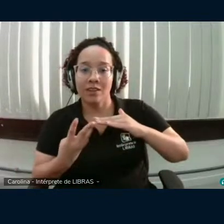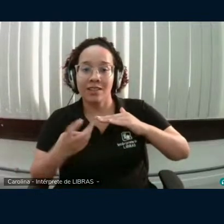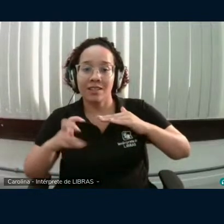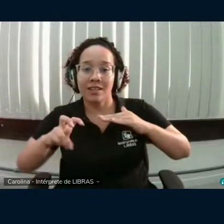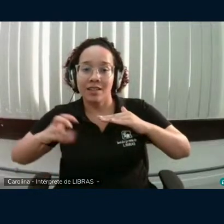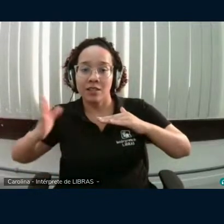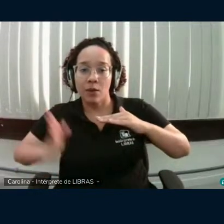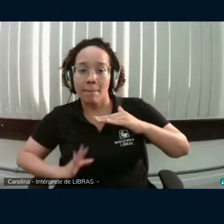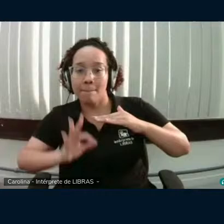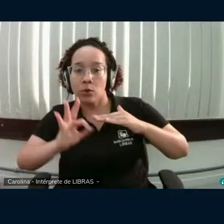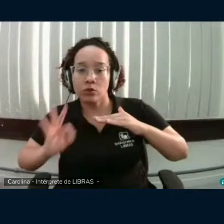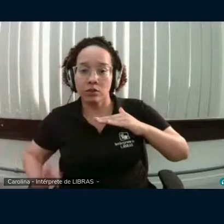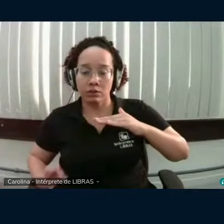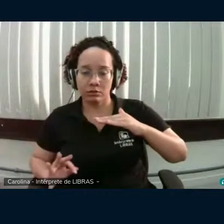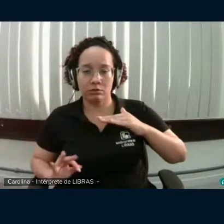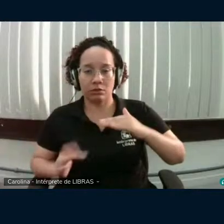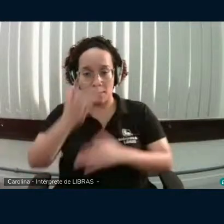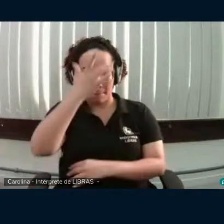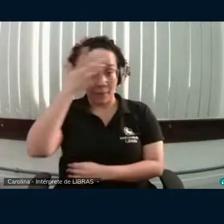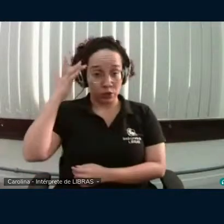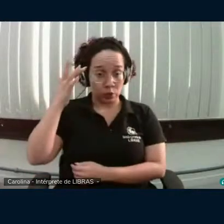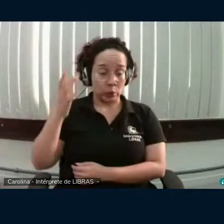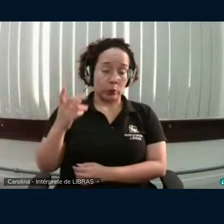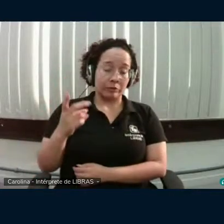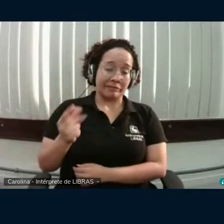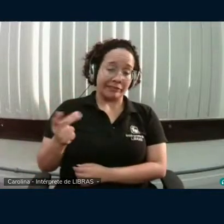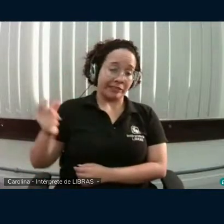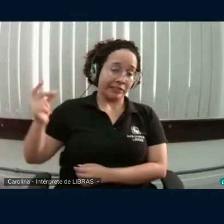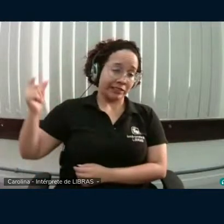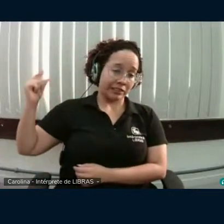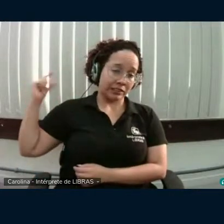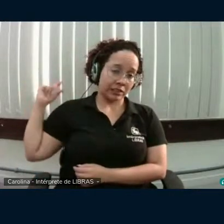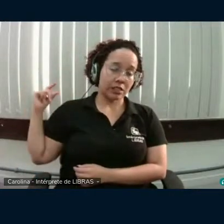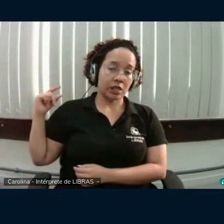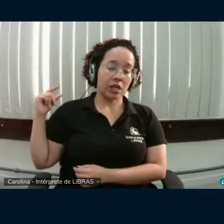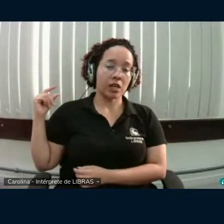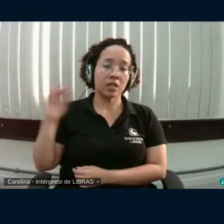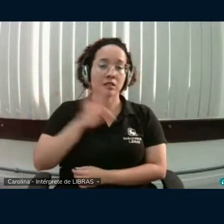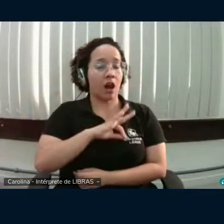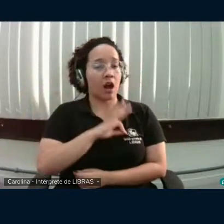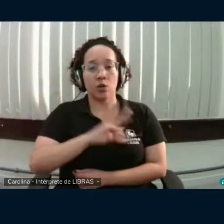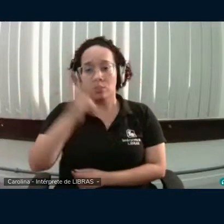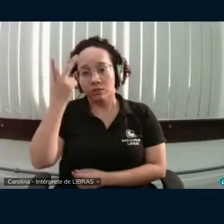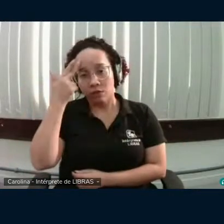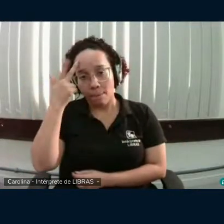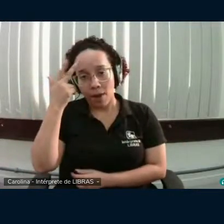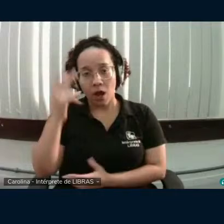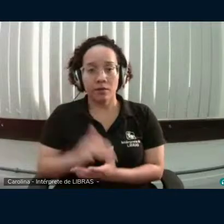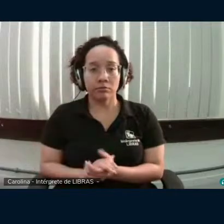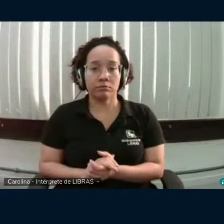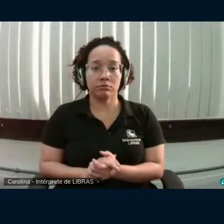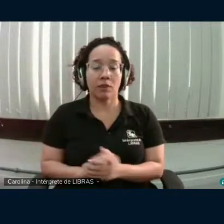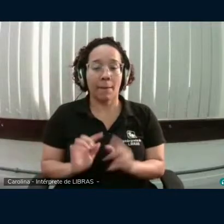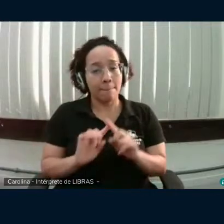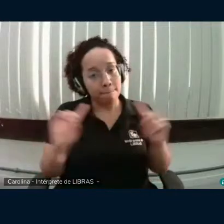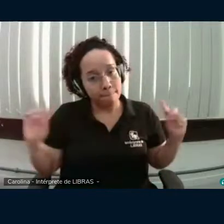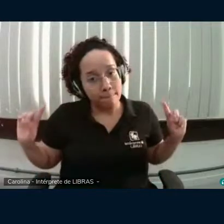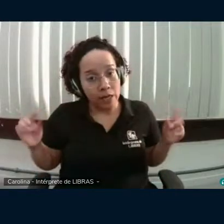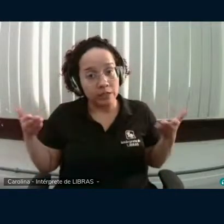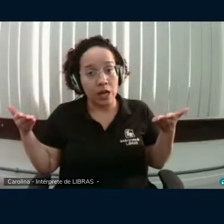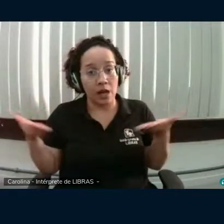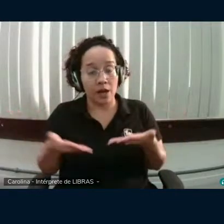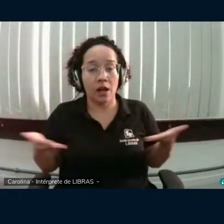essa defasagem é menor. Mas os mais jovens, essa defasagem é grande. E talvez isso explique a adesão rápida dos